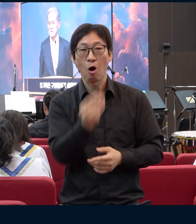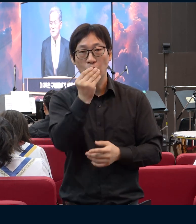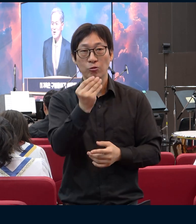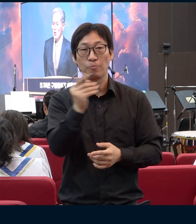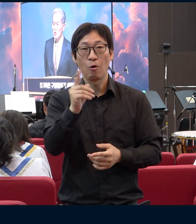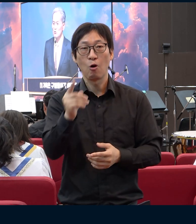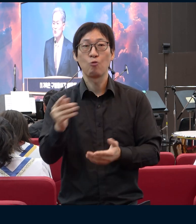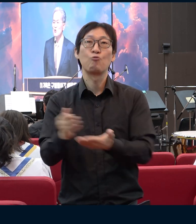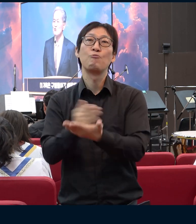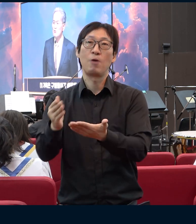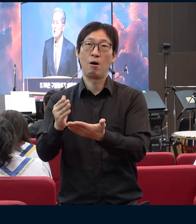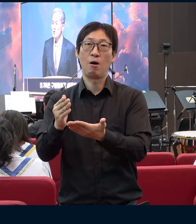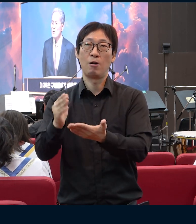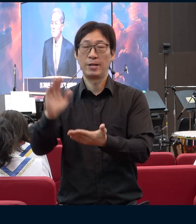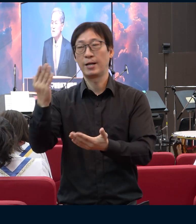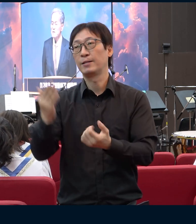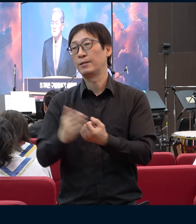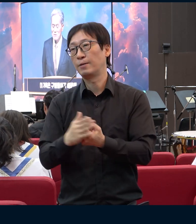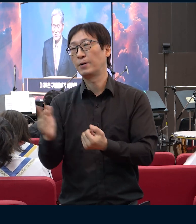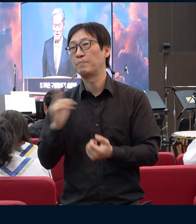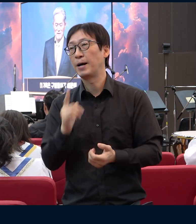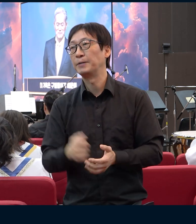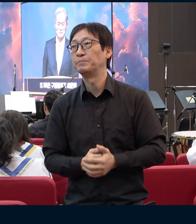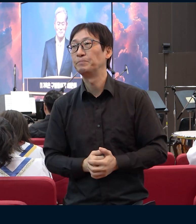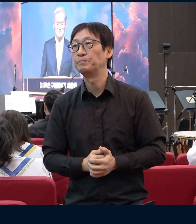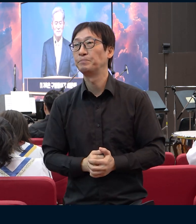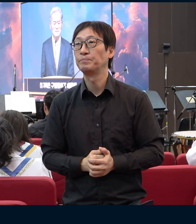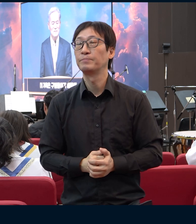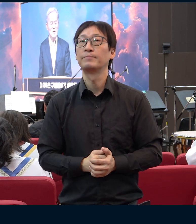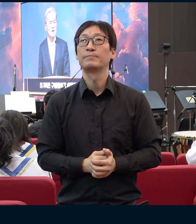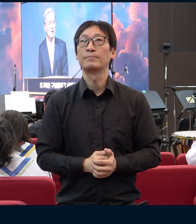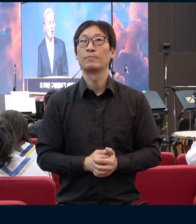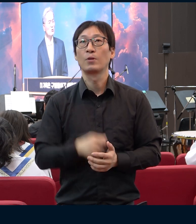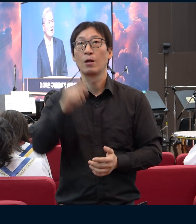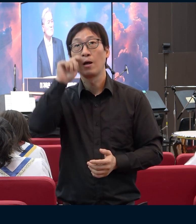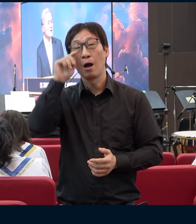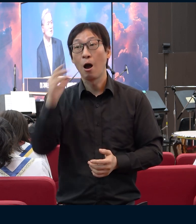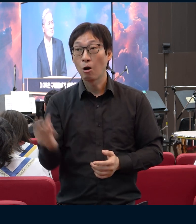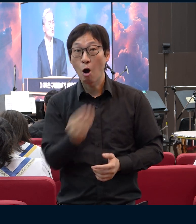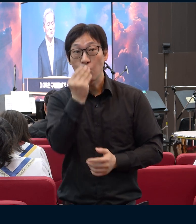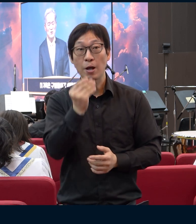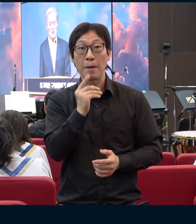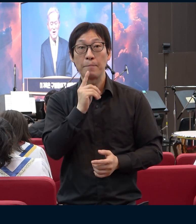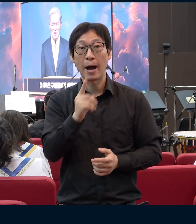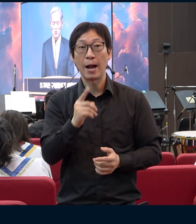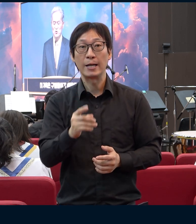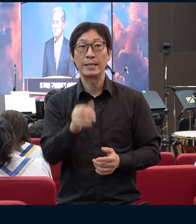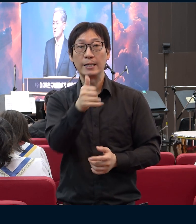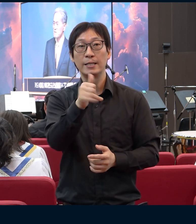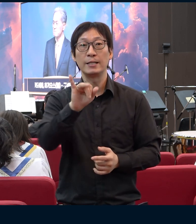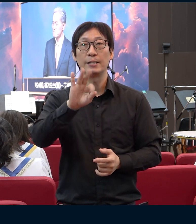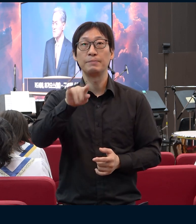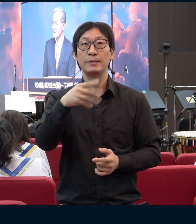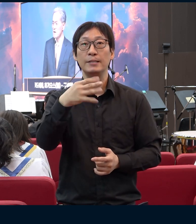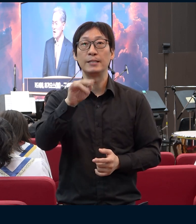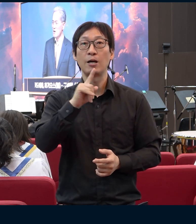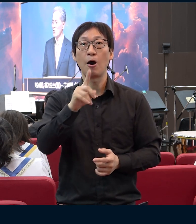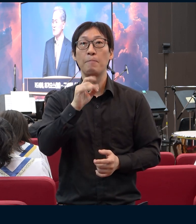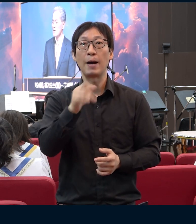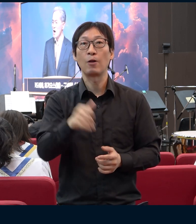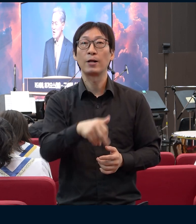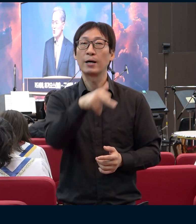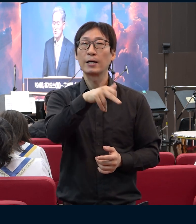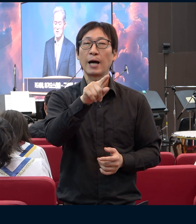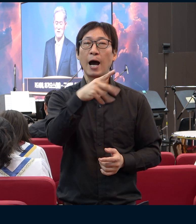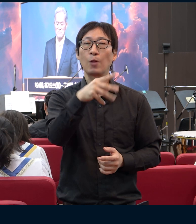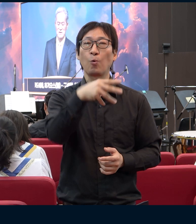때문에. 거룩은 구별됨이기 때문에. 거룩이란 말의 히브리어는요, 카도시입니다.